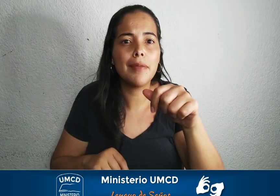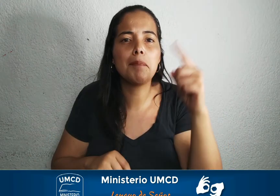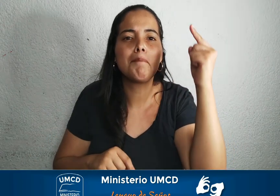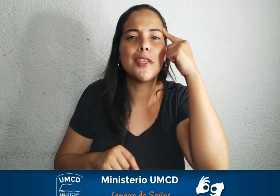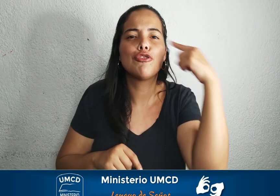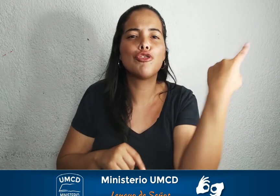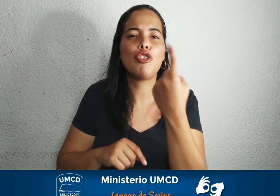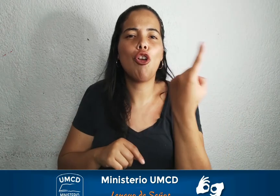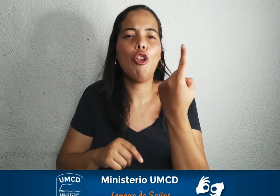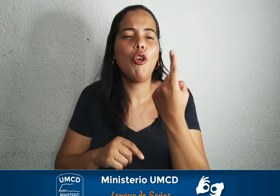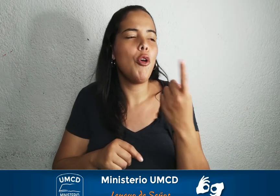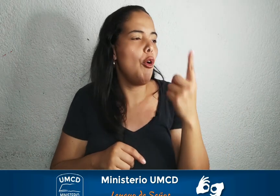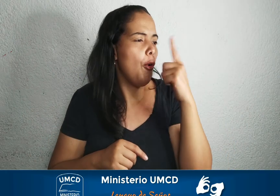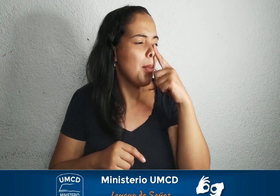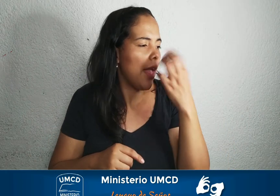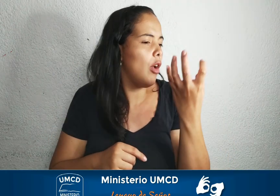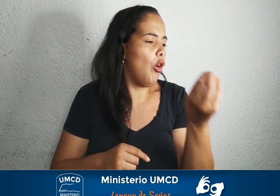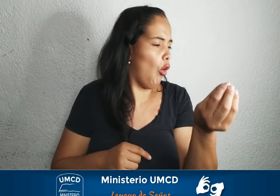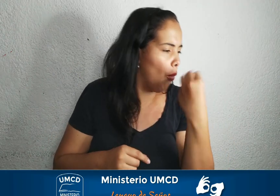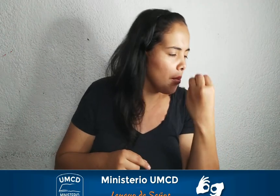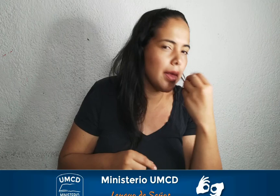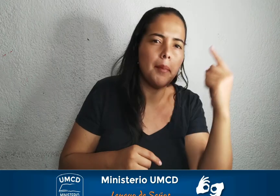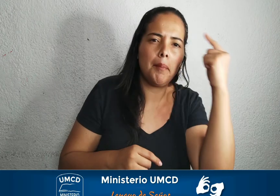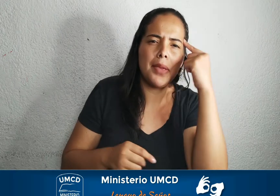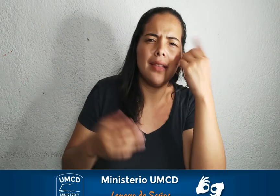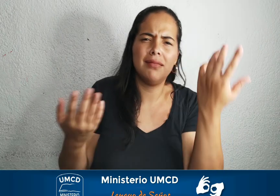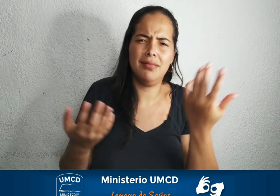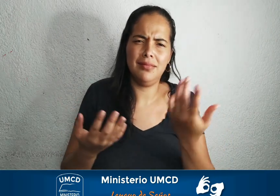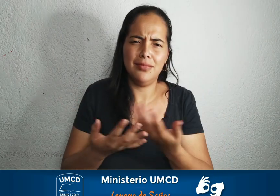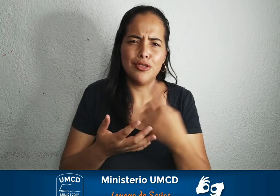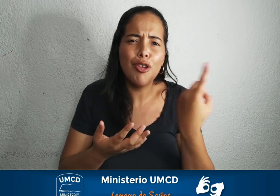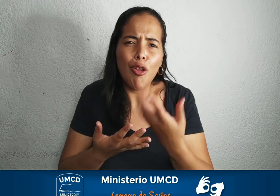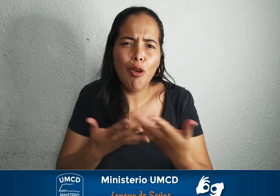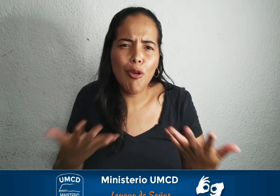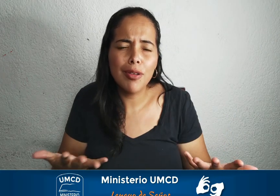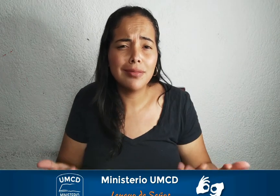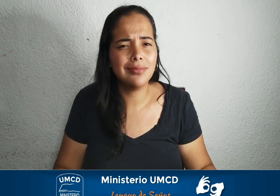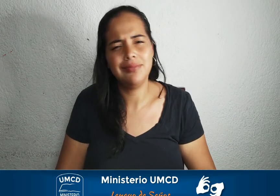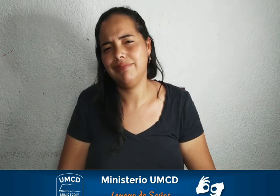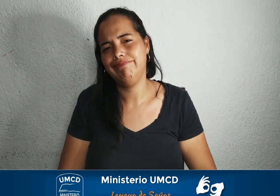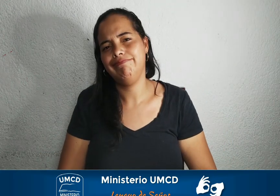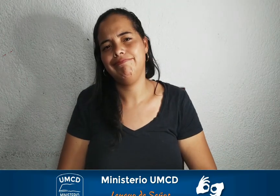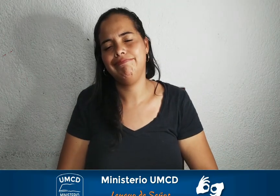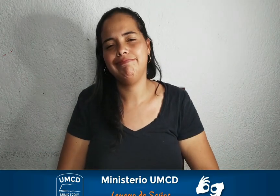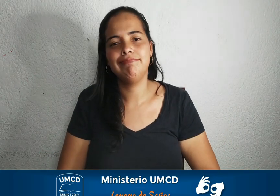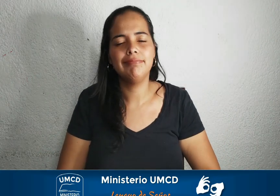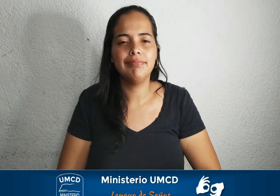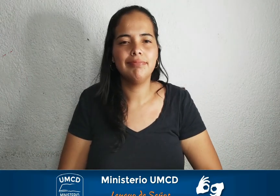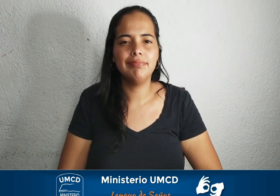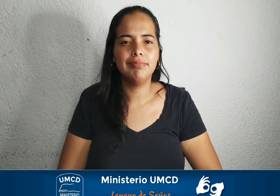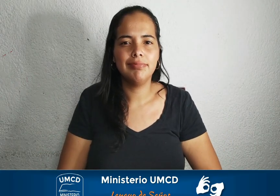recordar las cosas que ustedes han visto y ahora se ponen a debatir porque ahorita no tenemos pan.